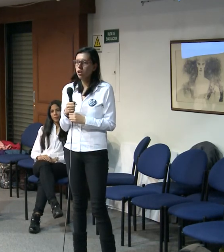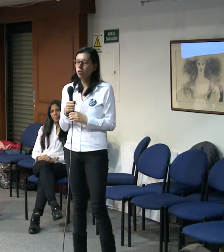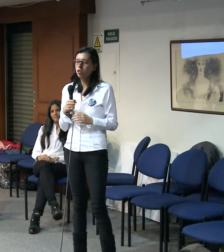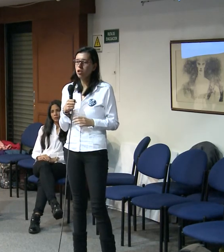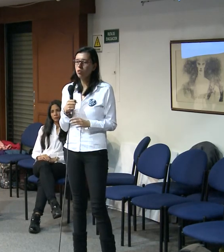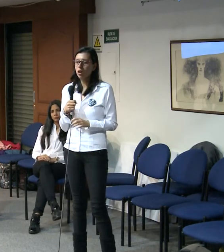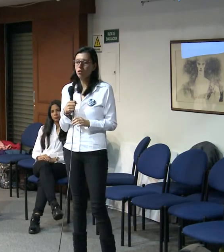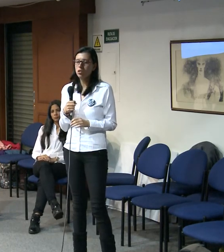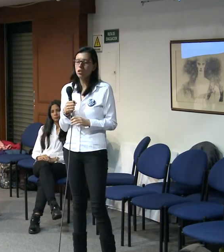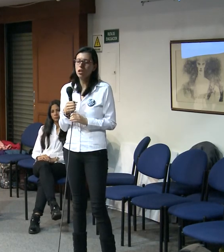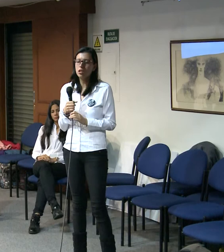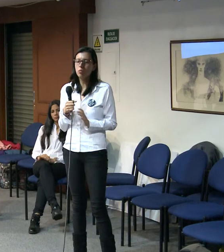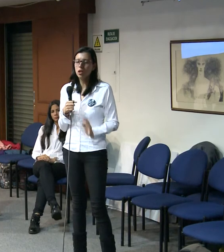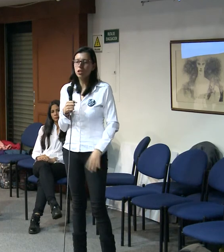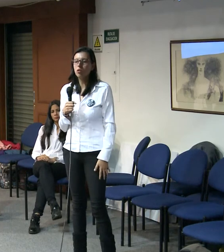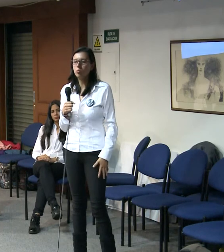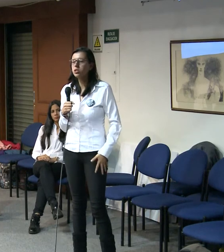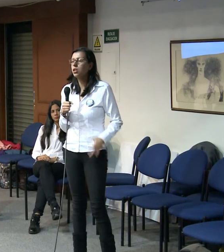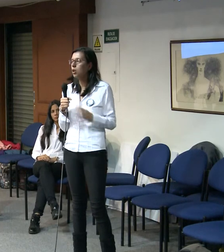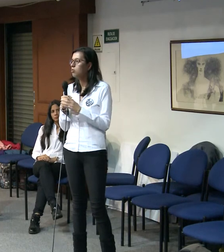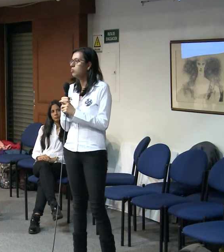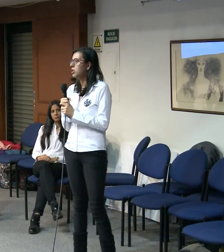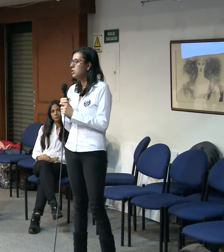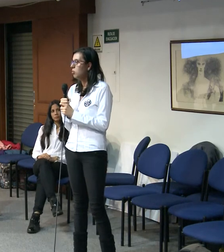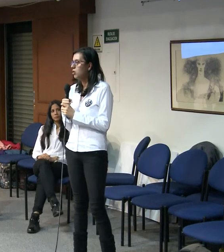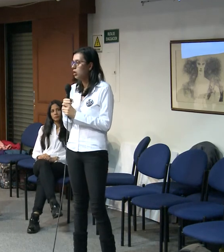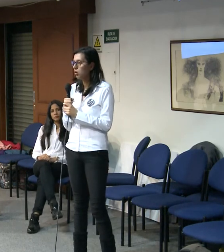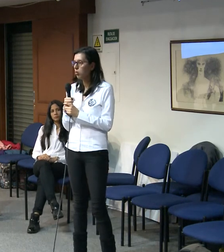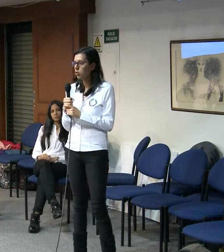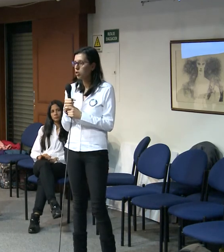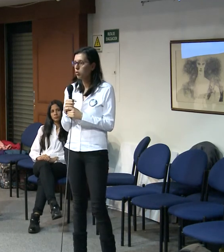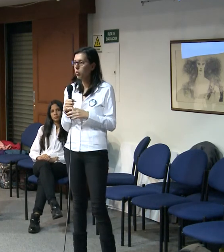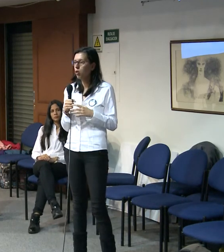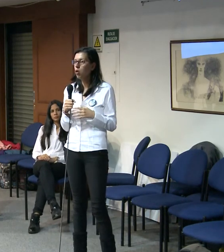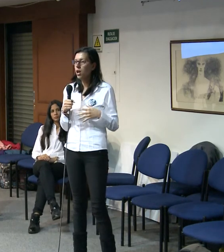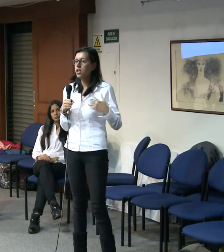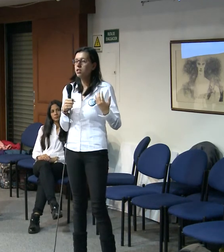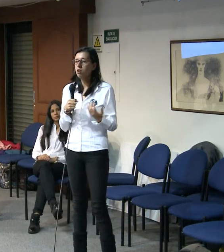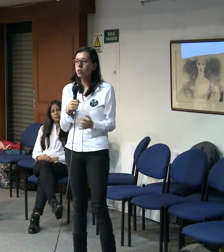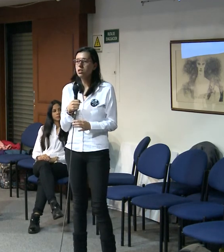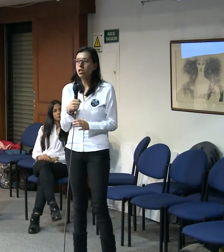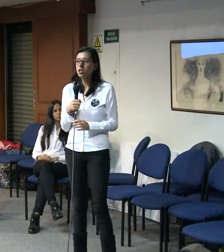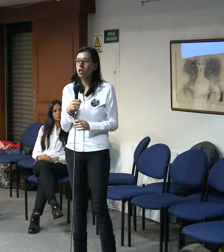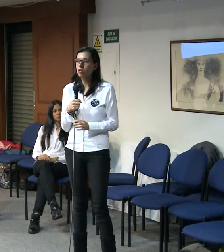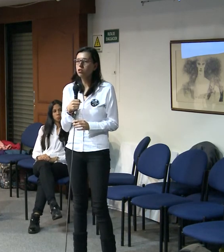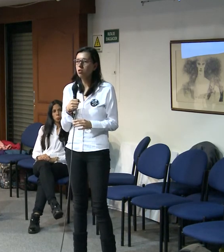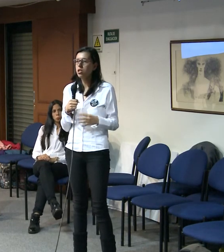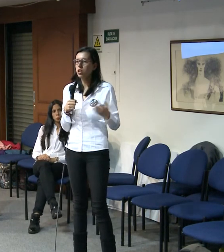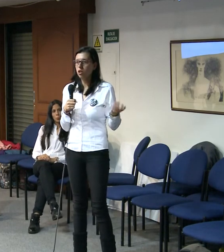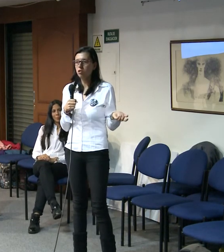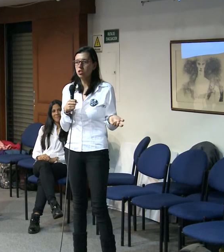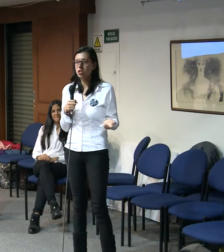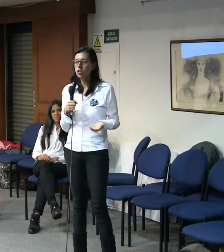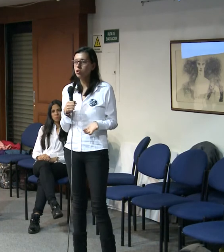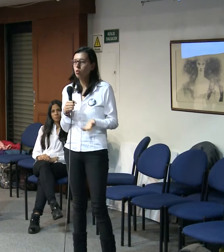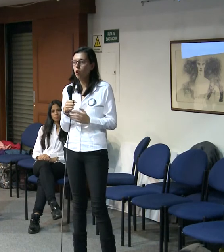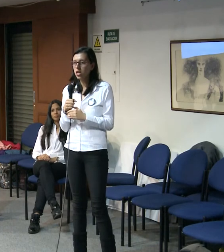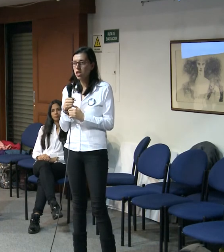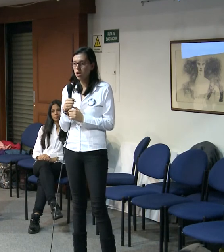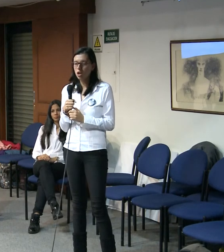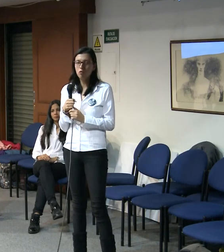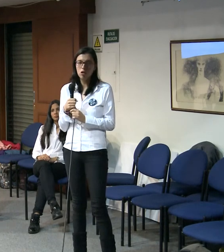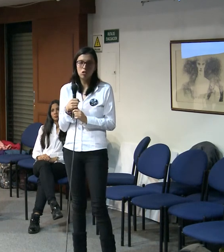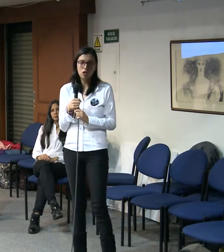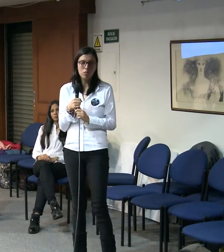digamos, educadores. Algunos participaron en el proceso, pero estaban más interesados los que venían de otras ciencias, como